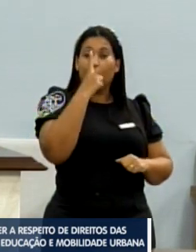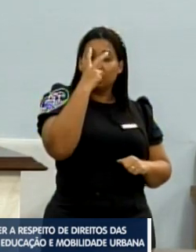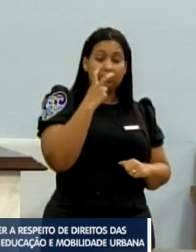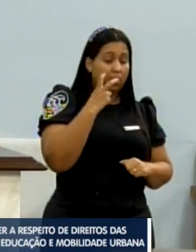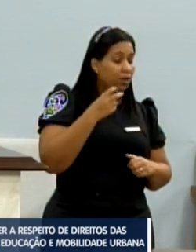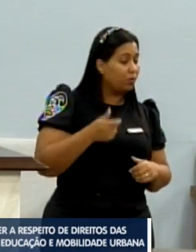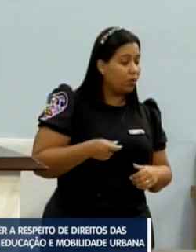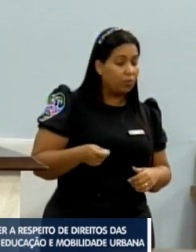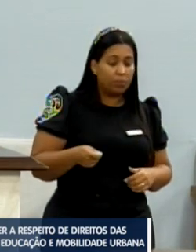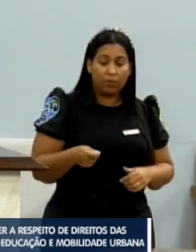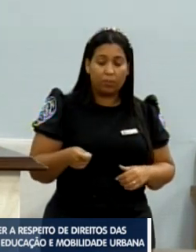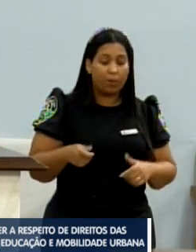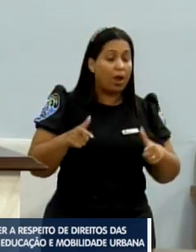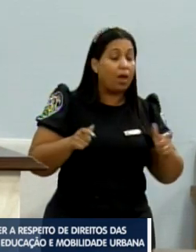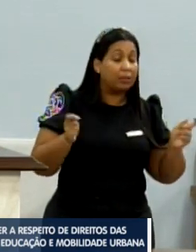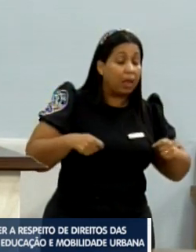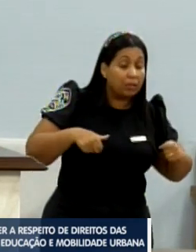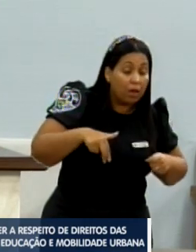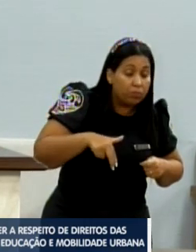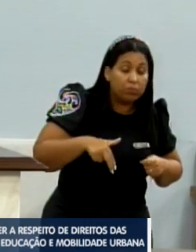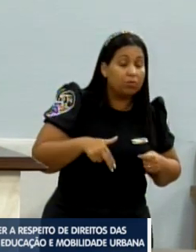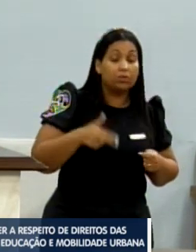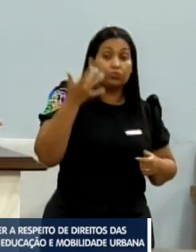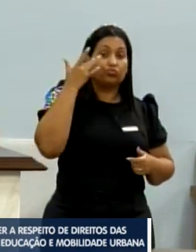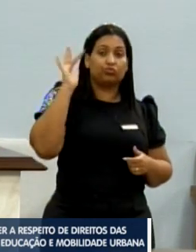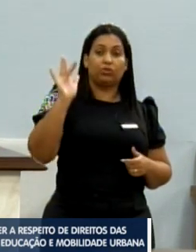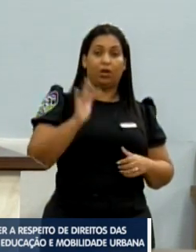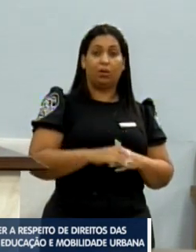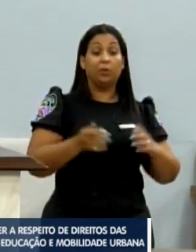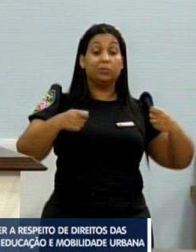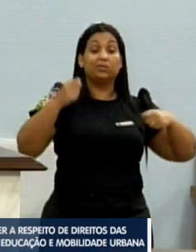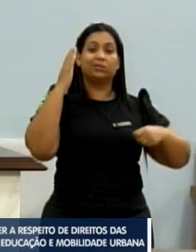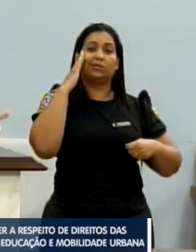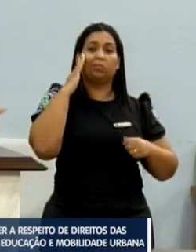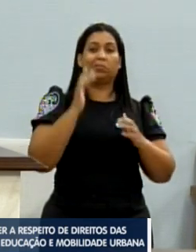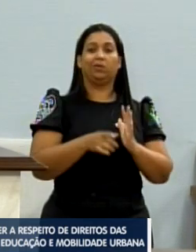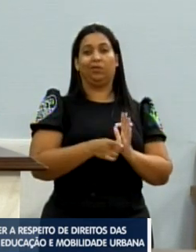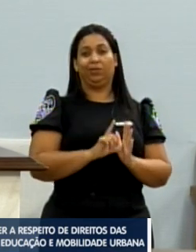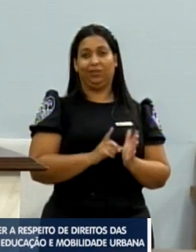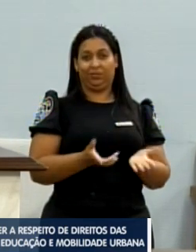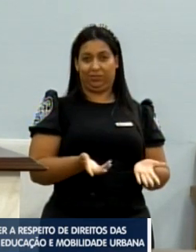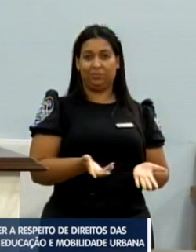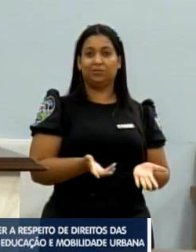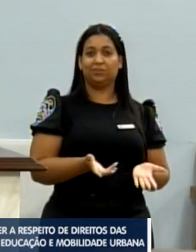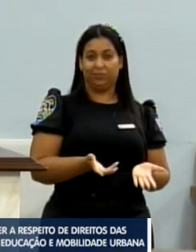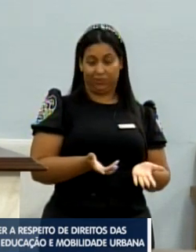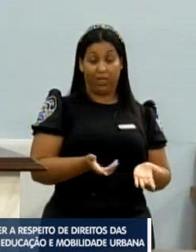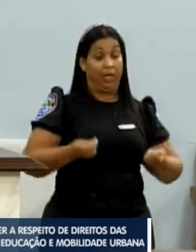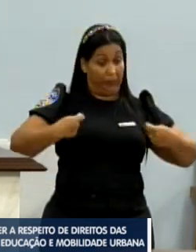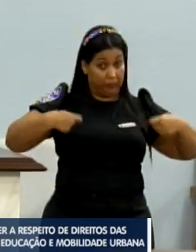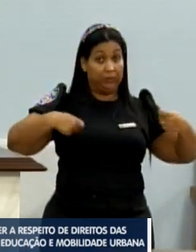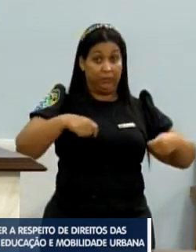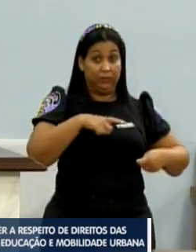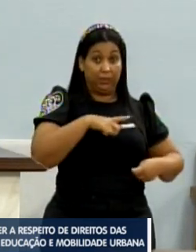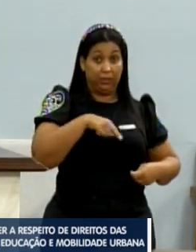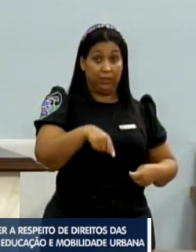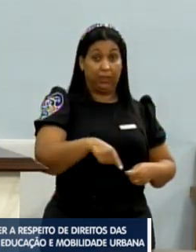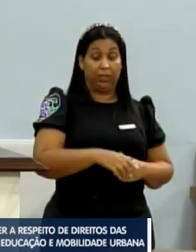sabe que hora ele pode atravessar. Ele precisa saber, essa sinalização precisa existir na